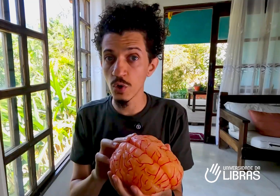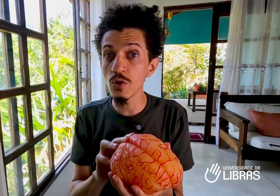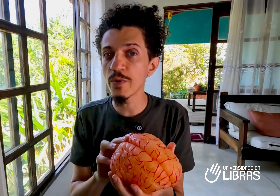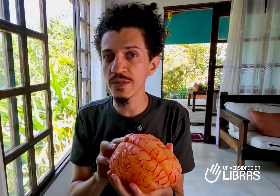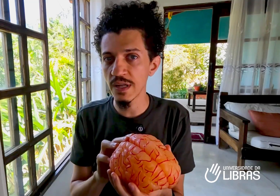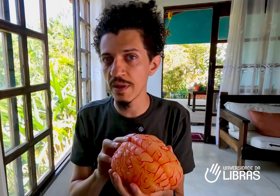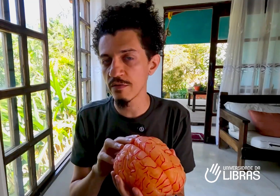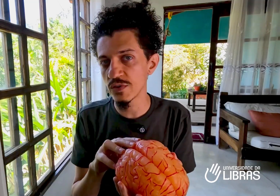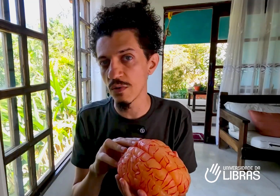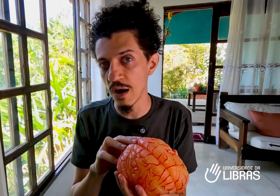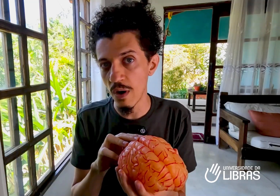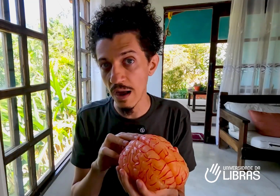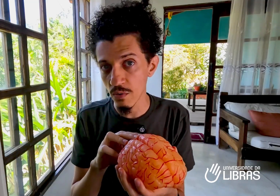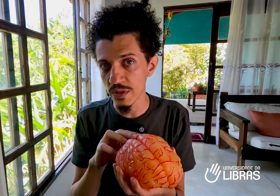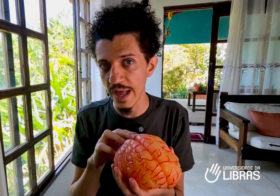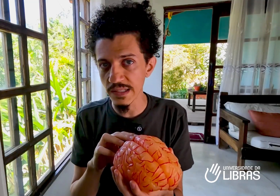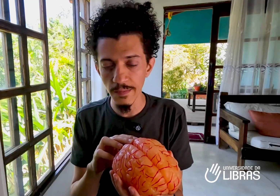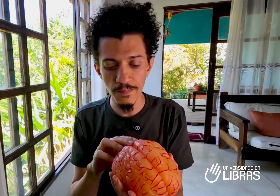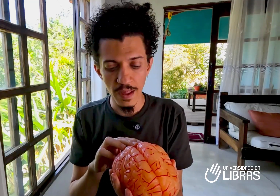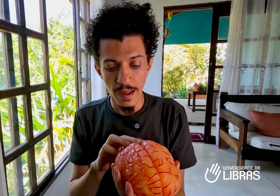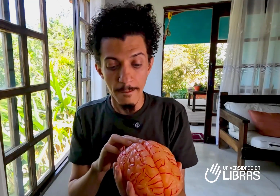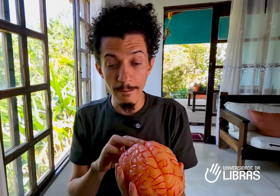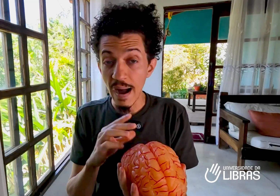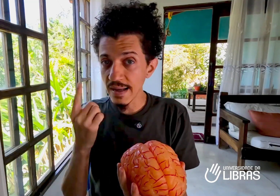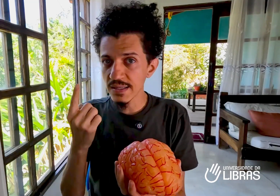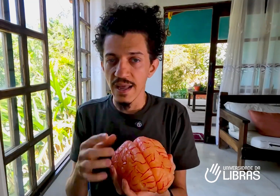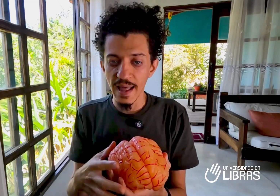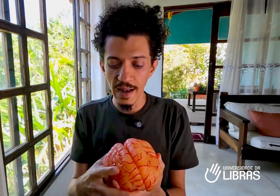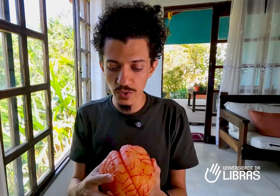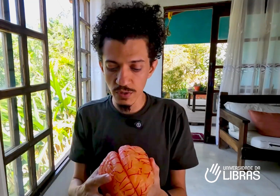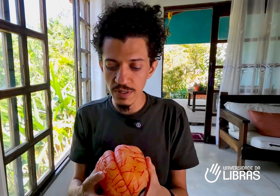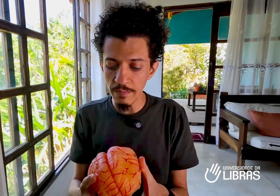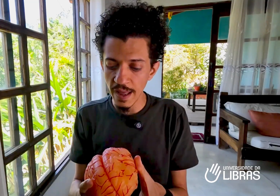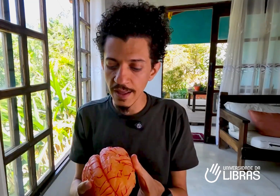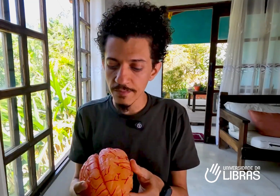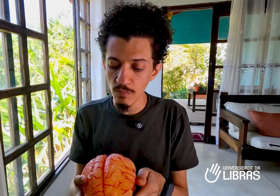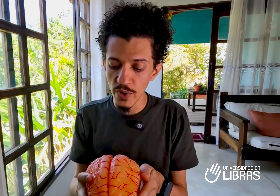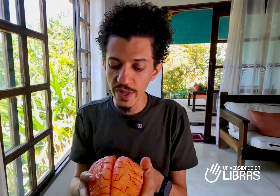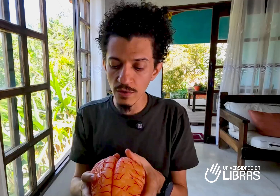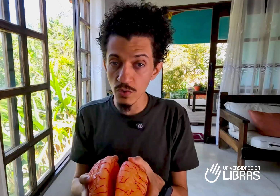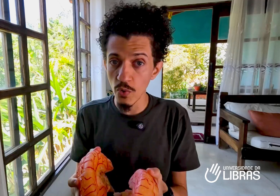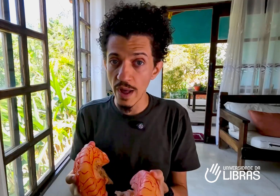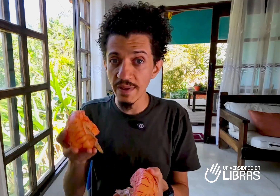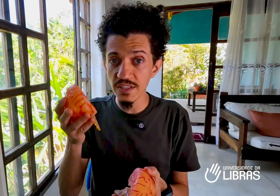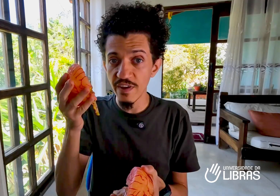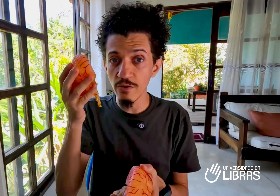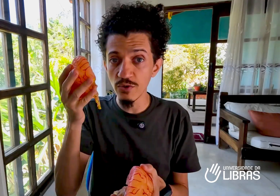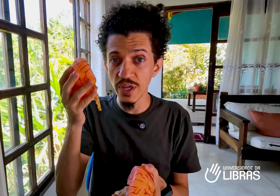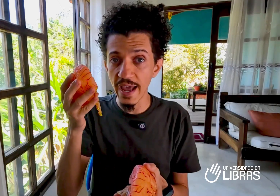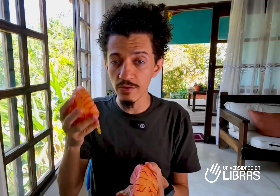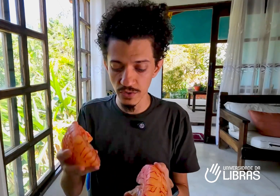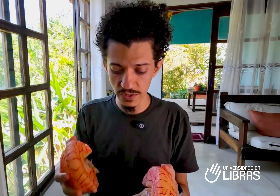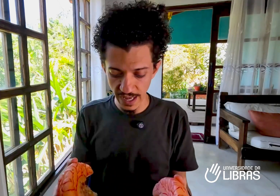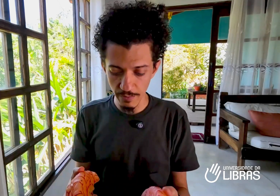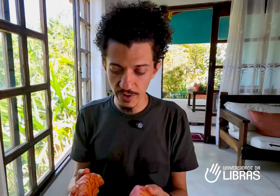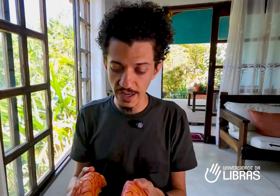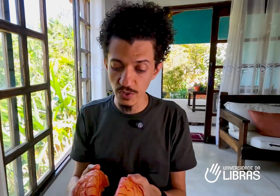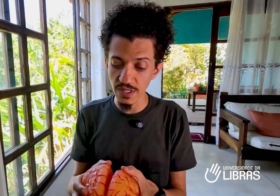o processamento visual acontece, mas eles usam também muito do hemisfério direito do cérebro, que é